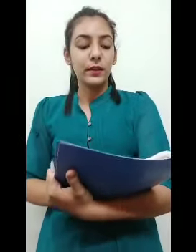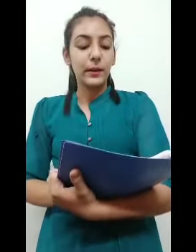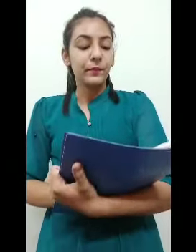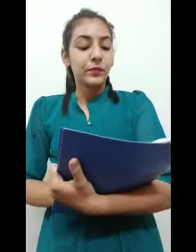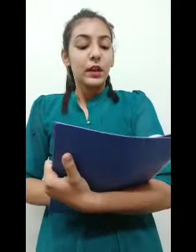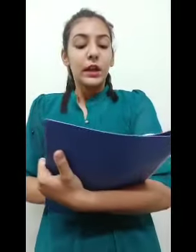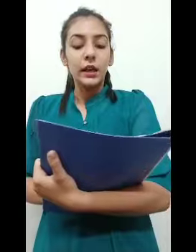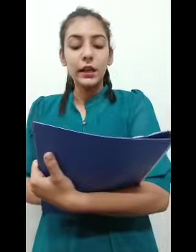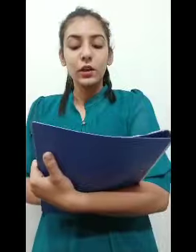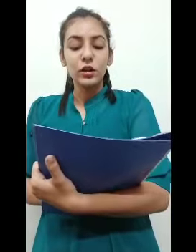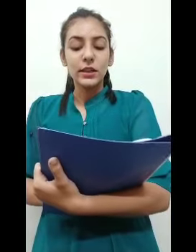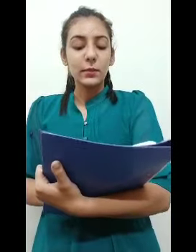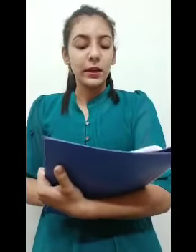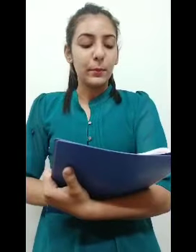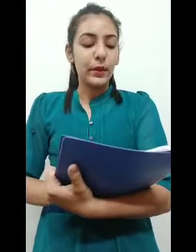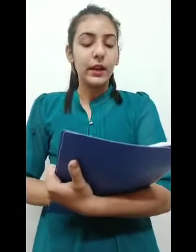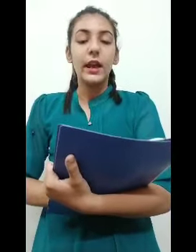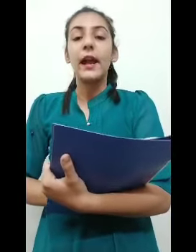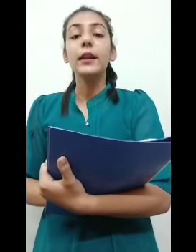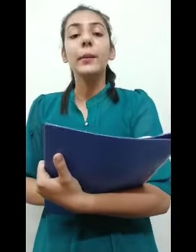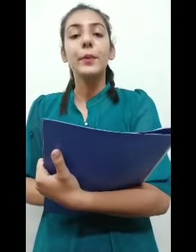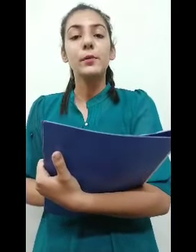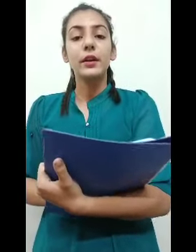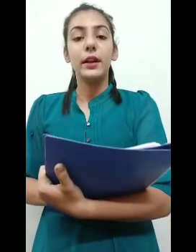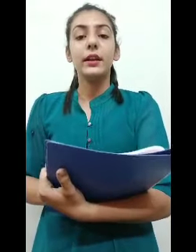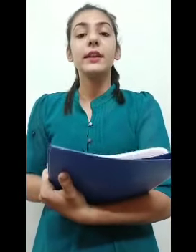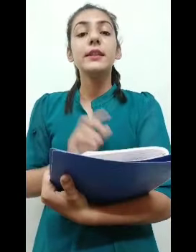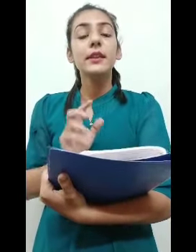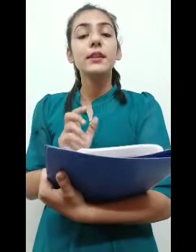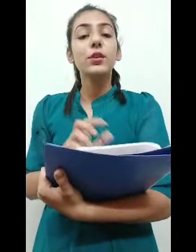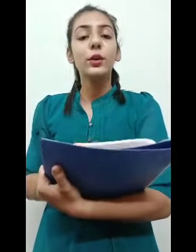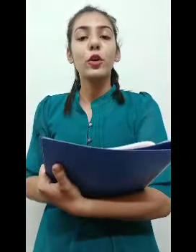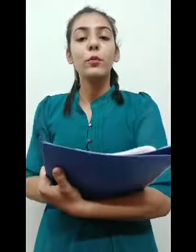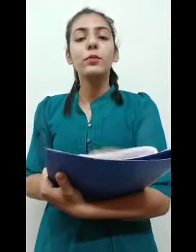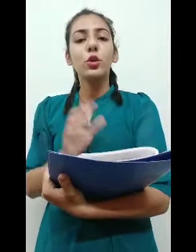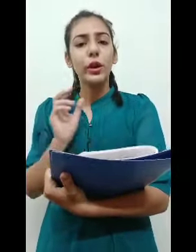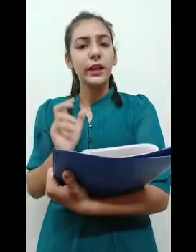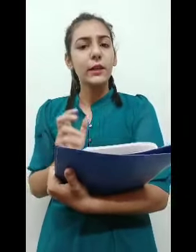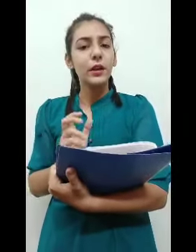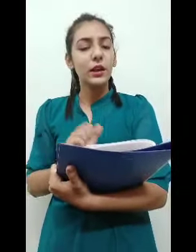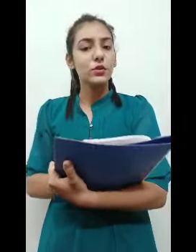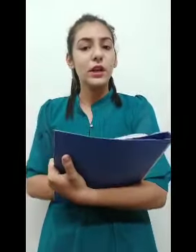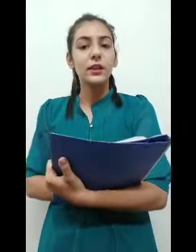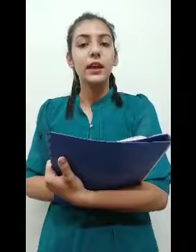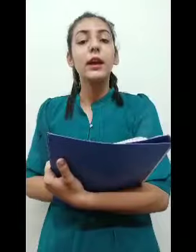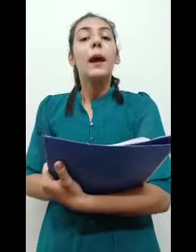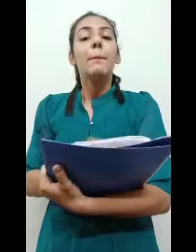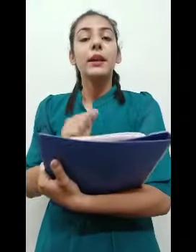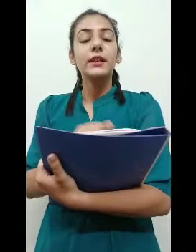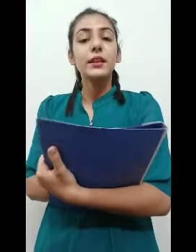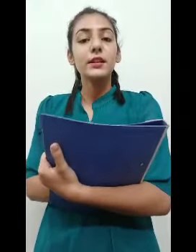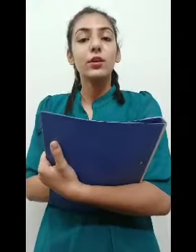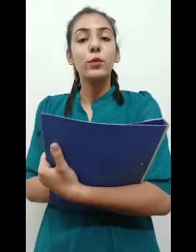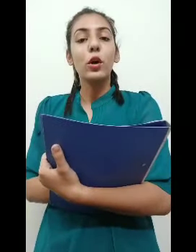है। हियरिंग लॉस कैन बी टेम्परेरी एंड परमानेंट। किसी किसी को ये प्रॉब्लम थोड़े टाइम के लिए हो जाती है, बट किसी किसी को ये